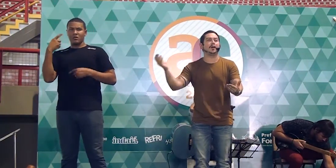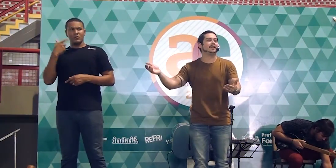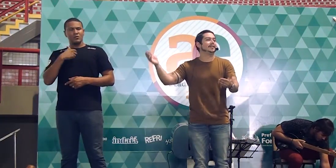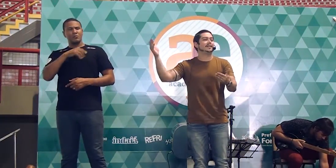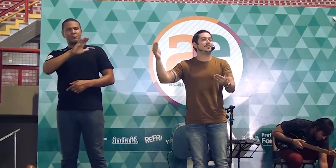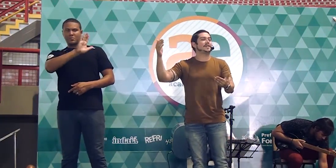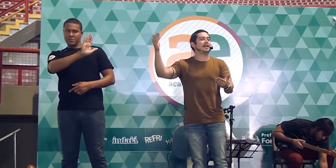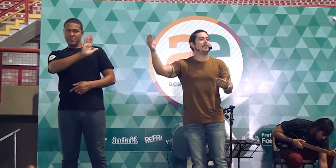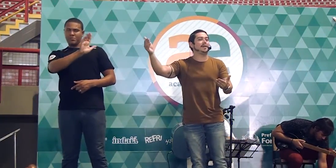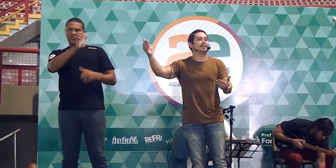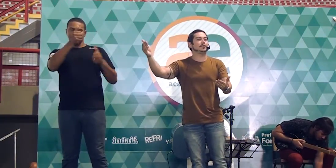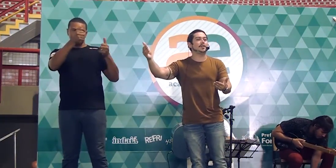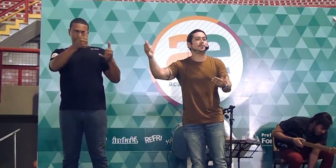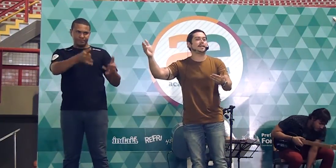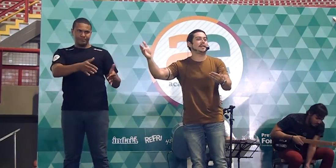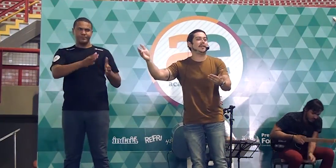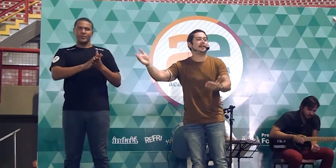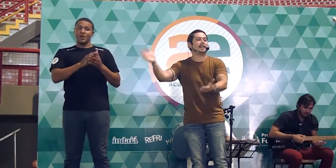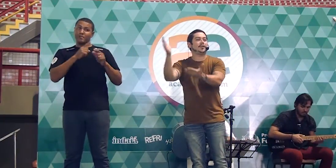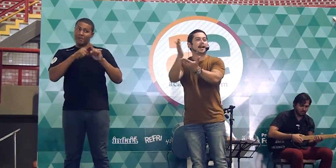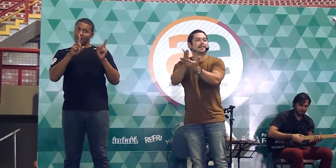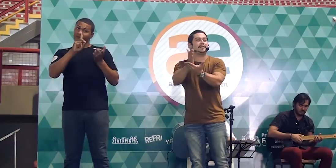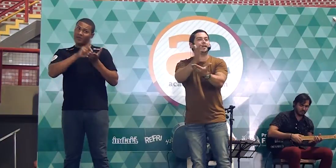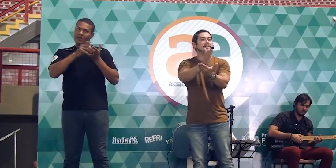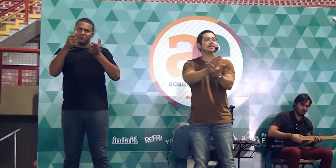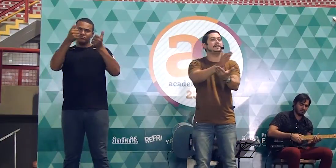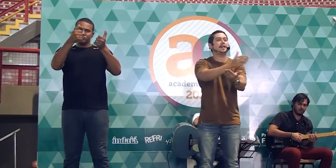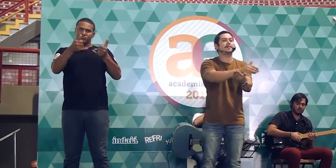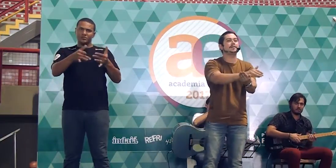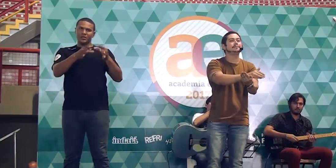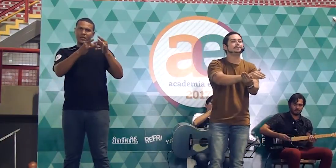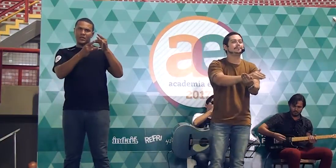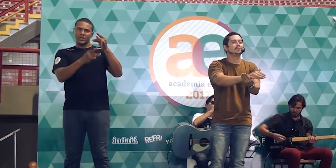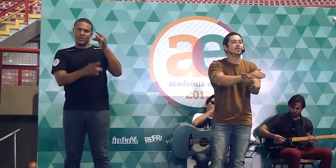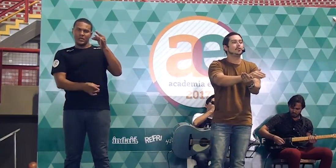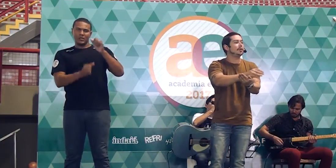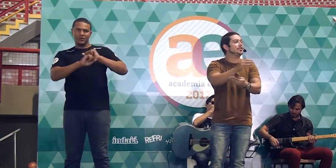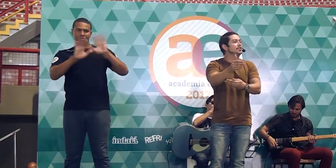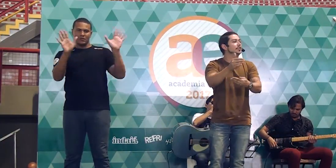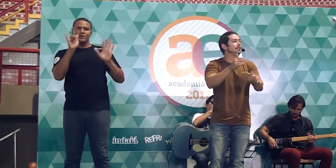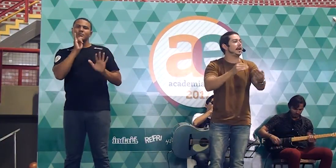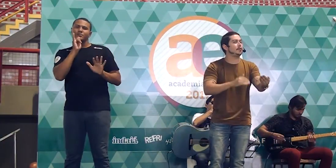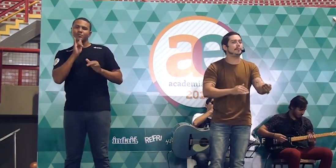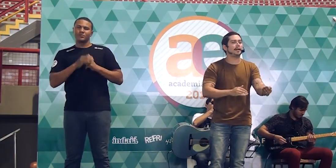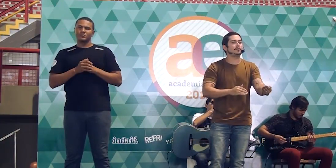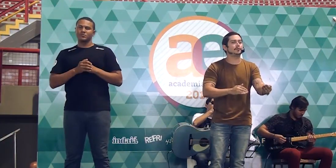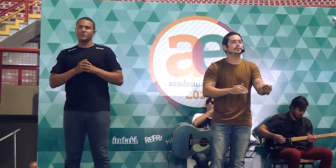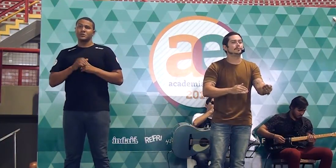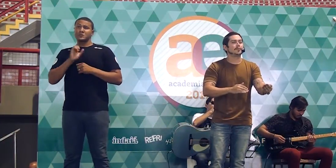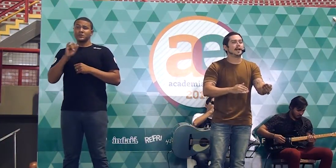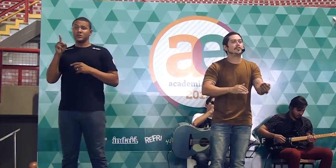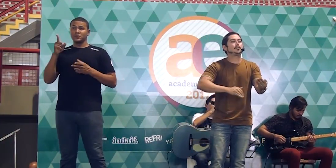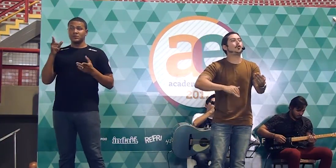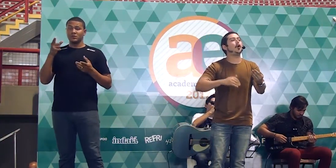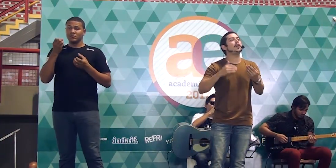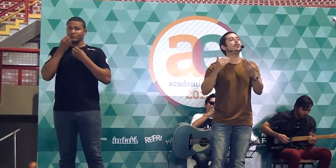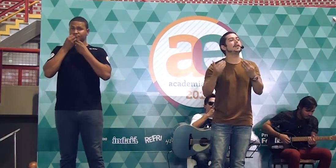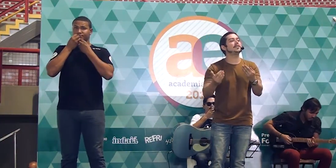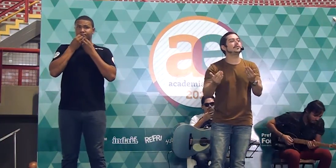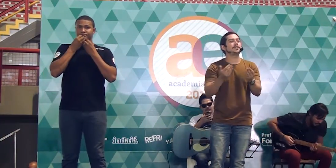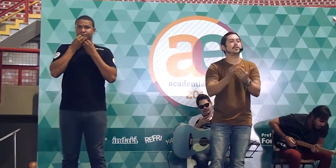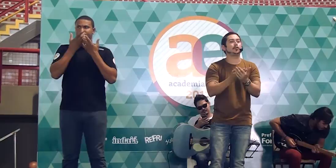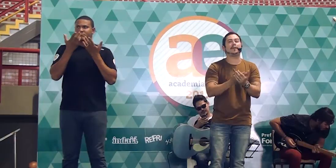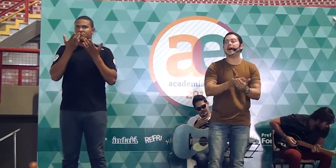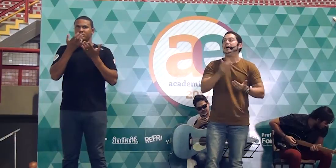ele ia dizer, ó, você está argumentando isso, mas na verdade, ó, é assim, assim e assim. Quando a gente não tem argumento, a gente corre